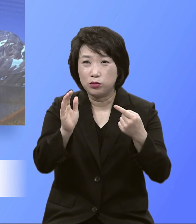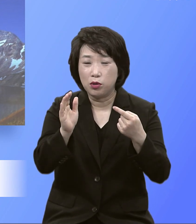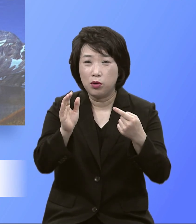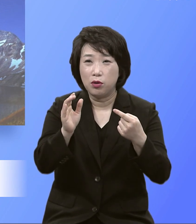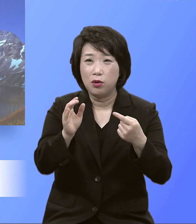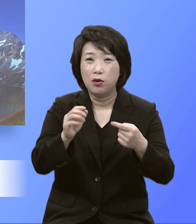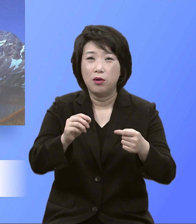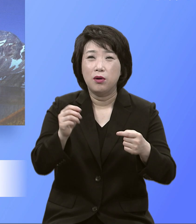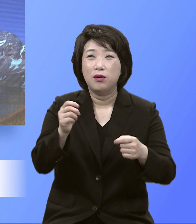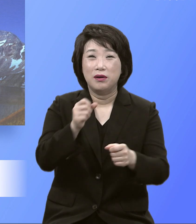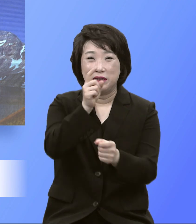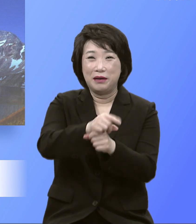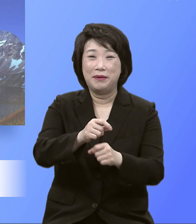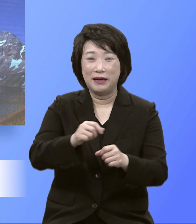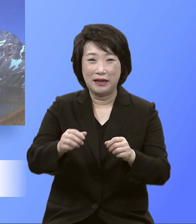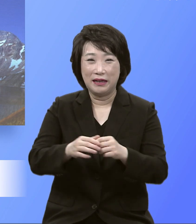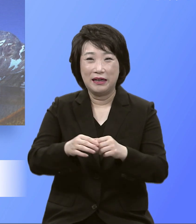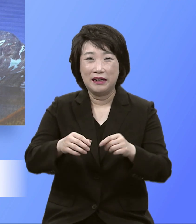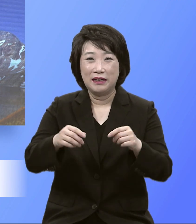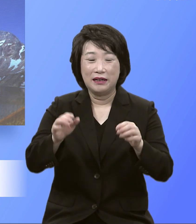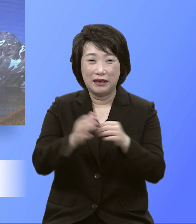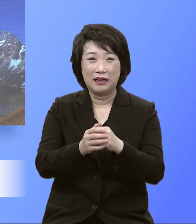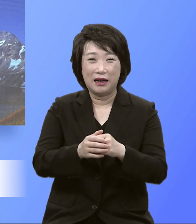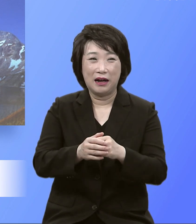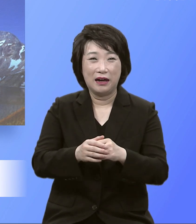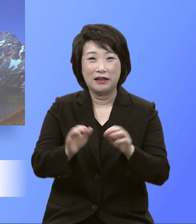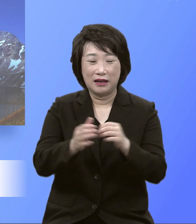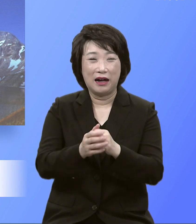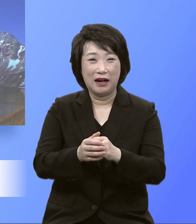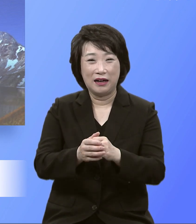왔을 것 같은데요, 제가 6등을 했대요.